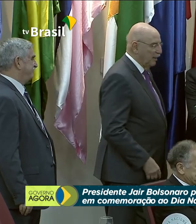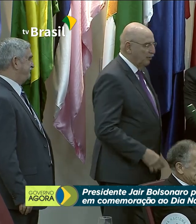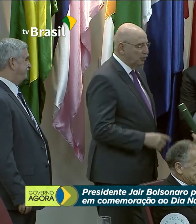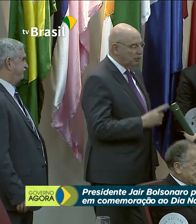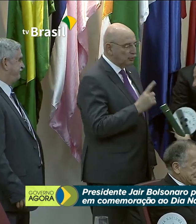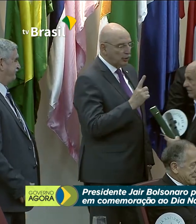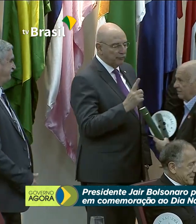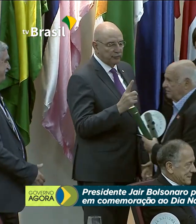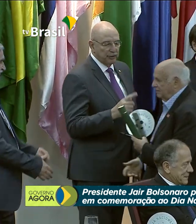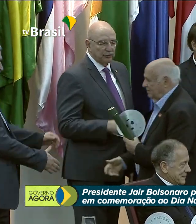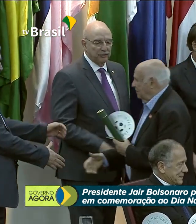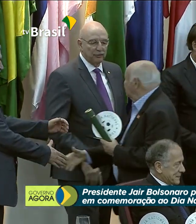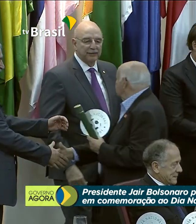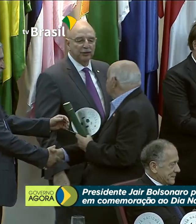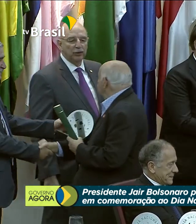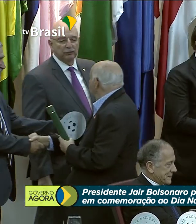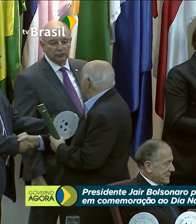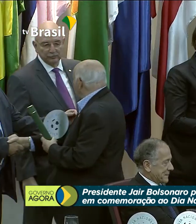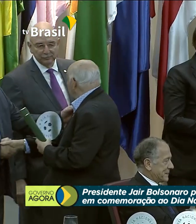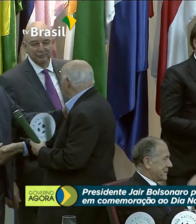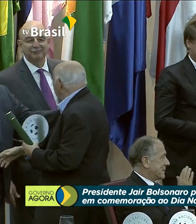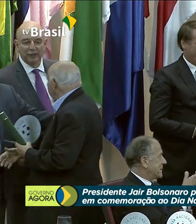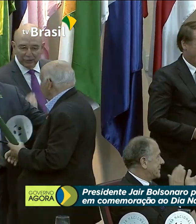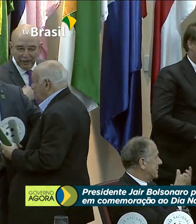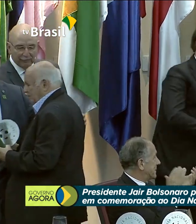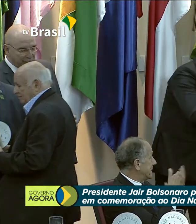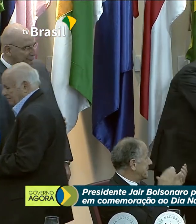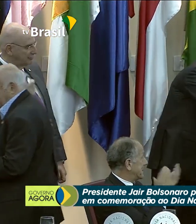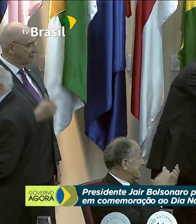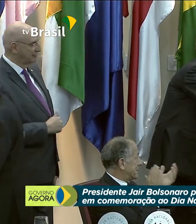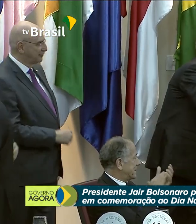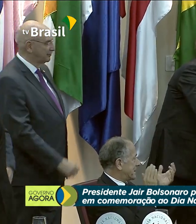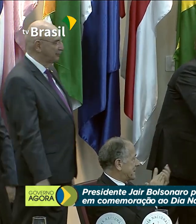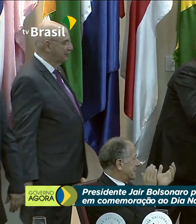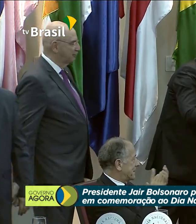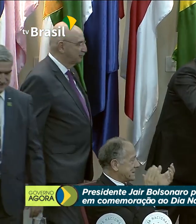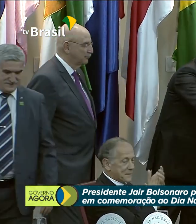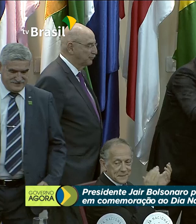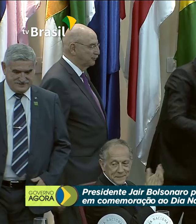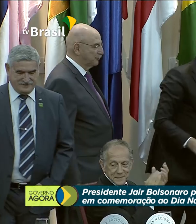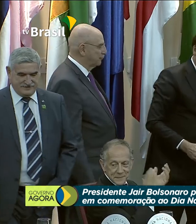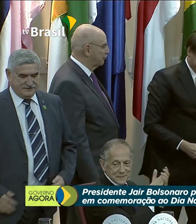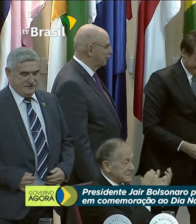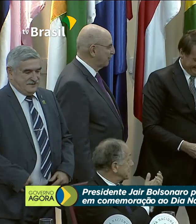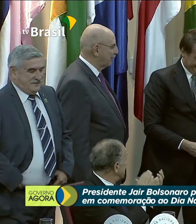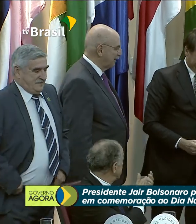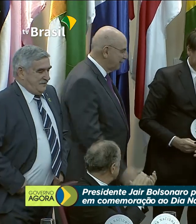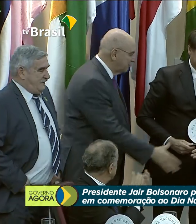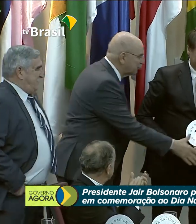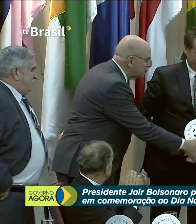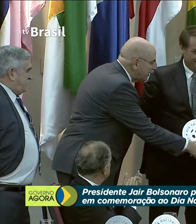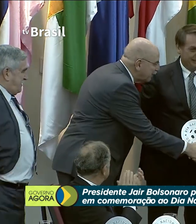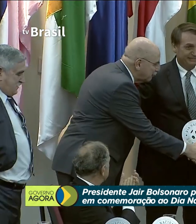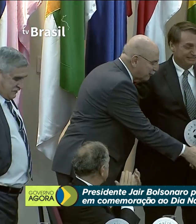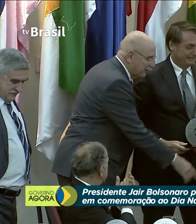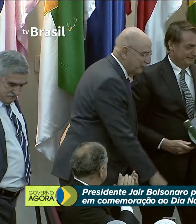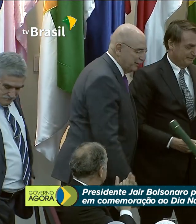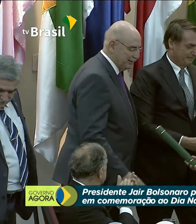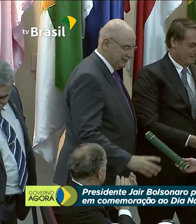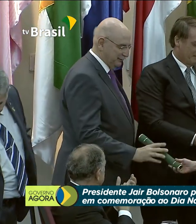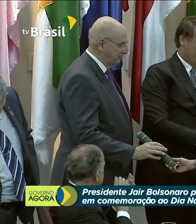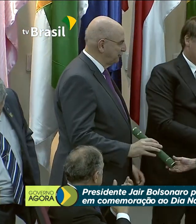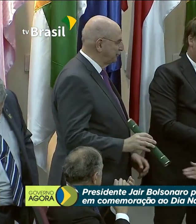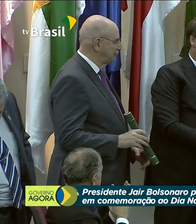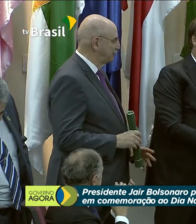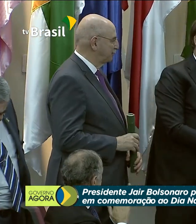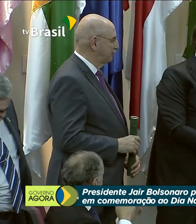em Maceió, no dia 9 de agosto de 31. Vestiu a camisa de grandes clubes, como Botafogo e Flamengo. No